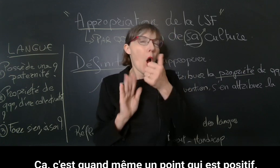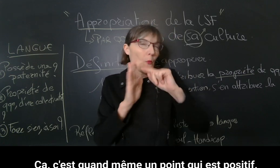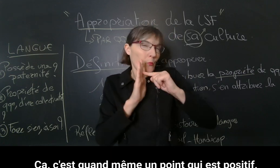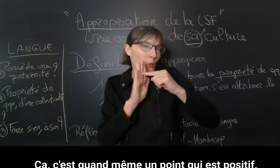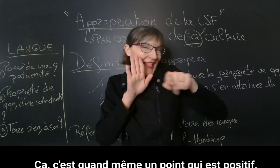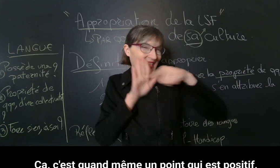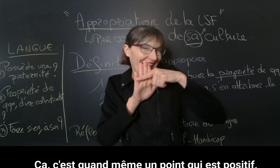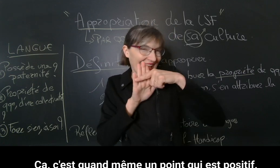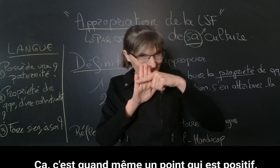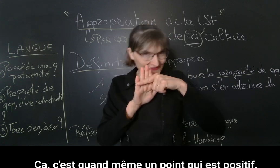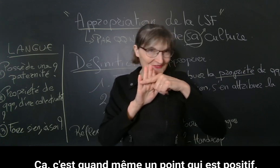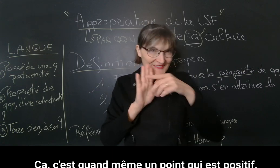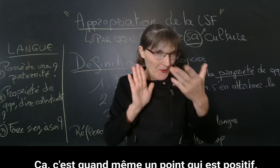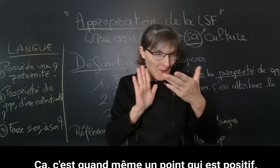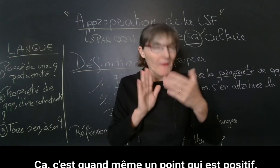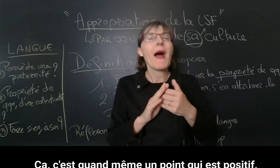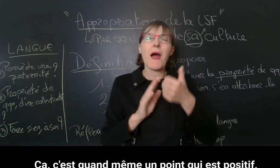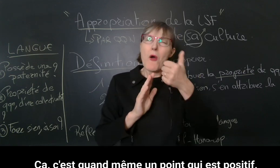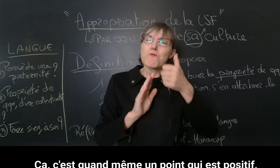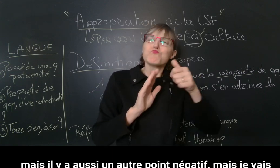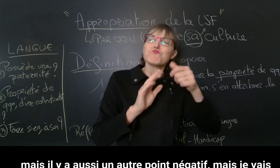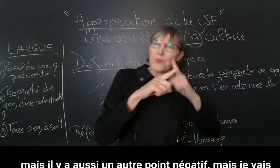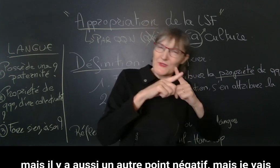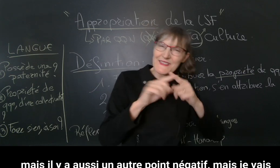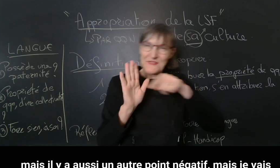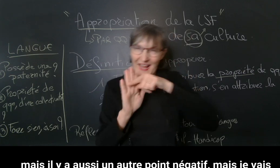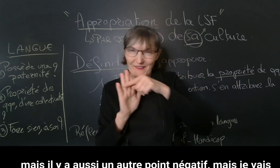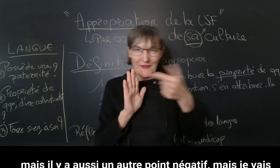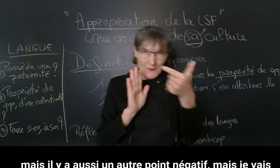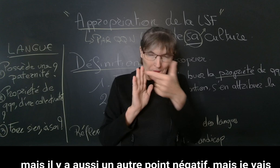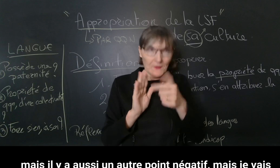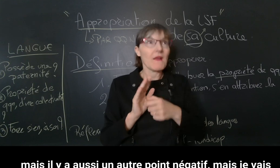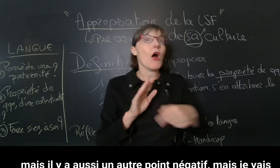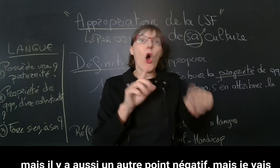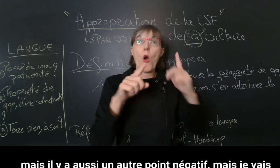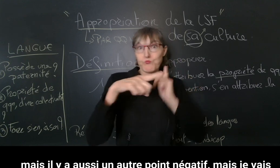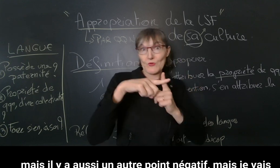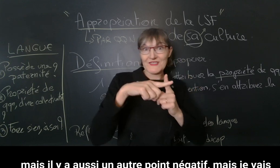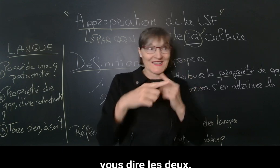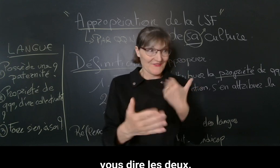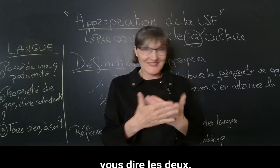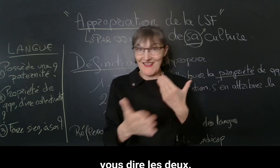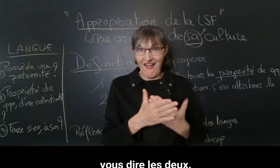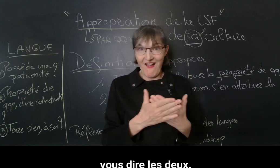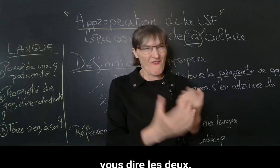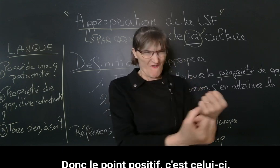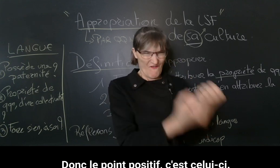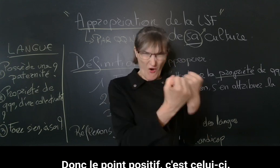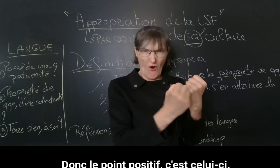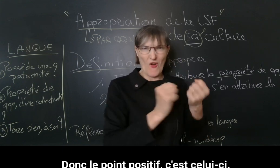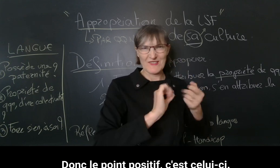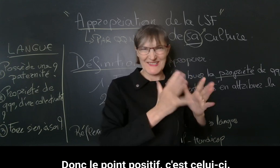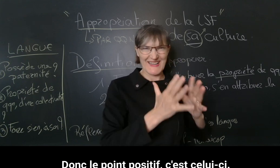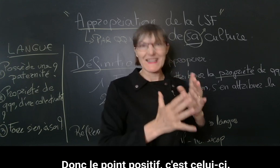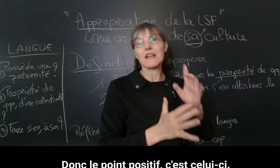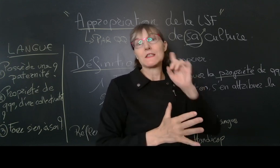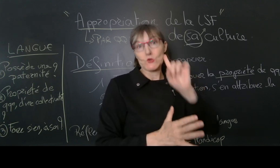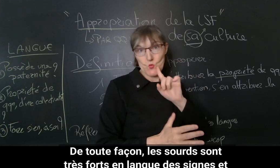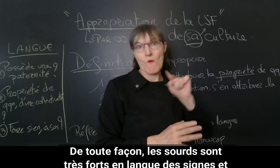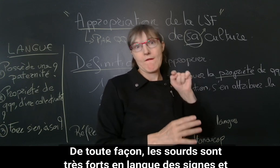c'est quand même un point qui est positif mais il ya aussi un autre point négatif mais je vous dire les deux donc le point positif c'est celui ci c toute